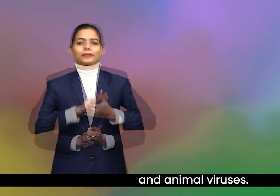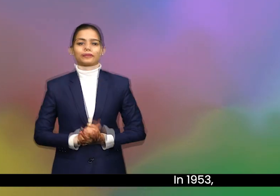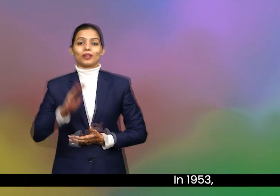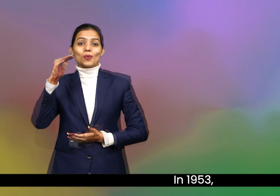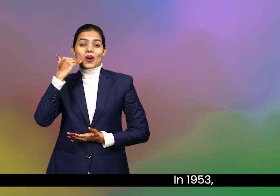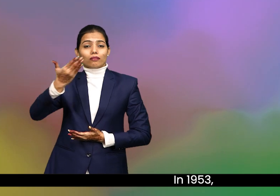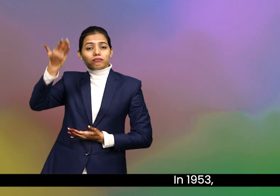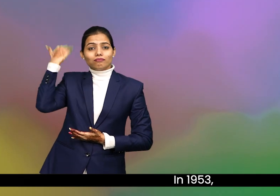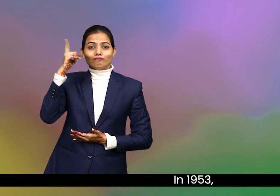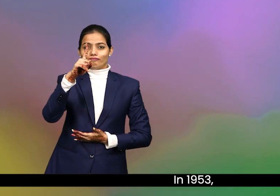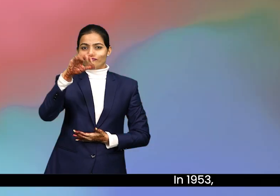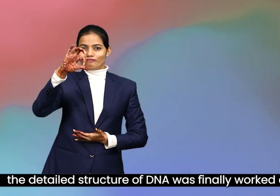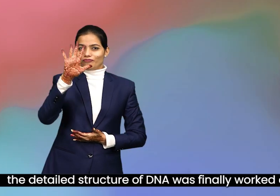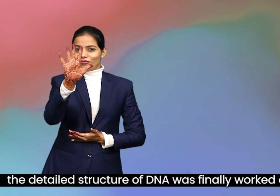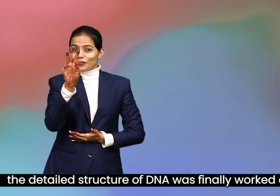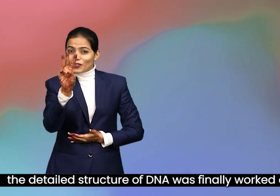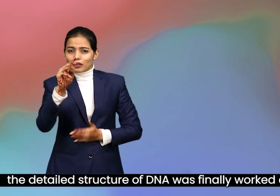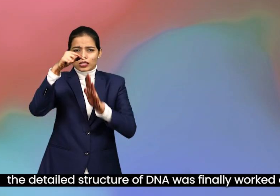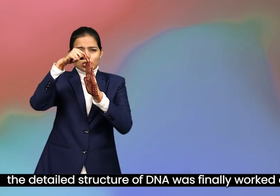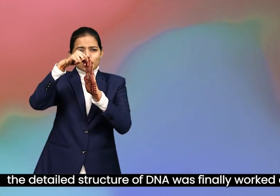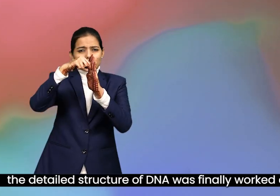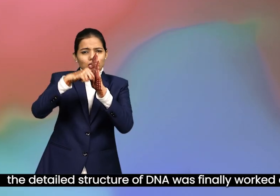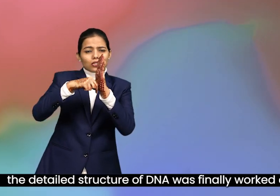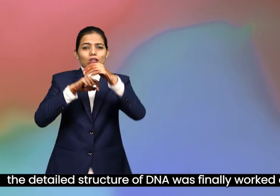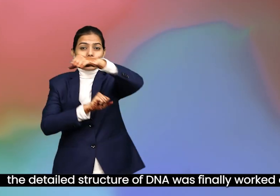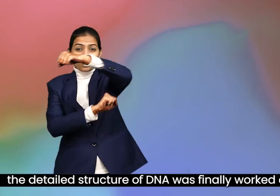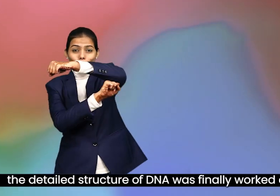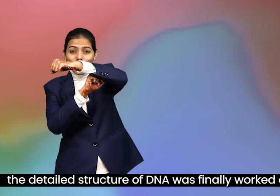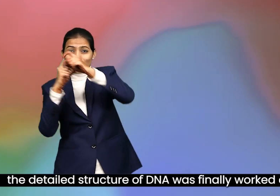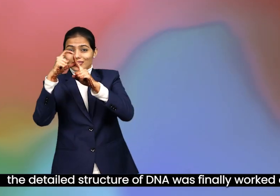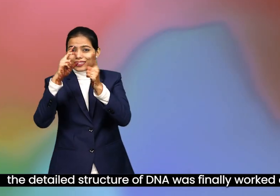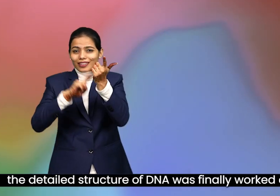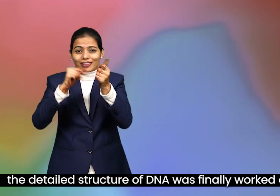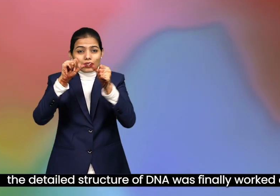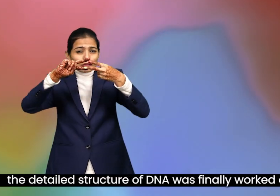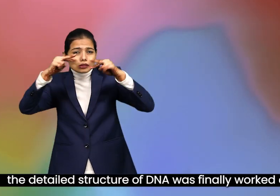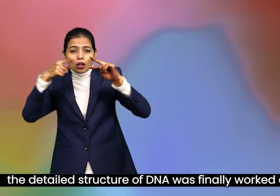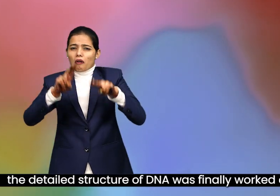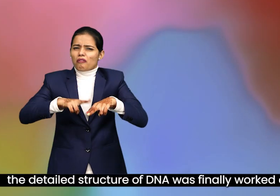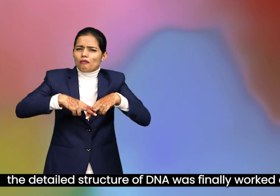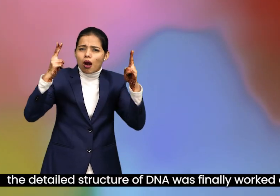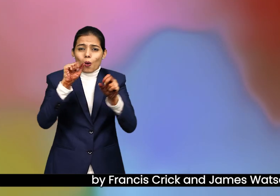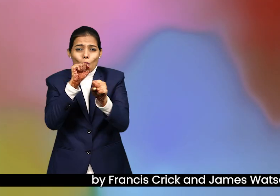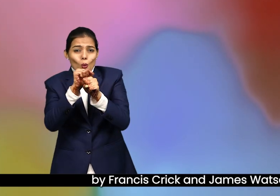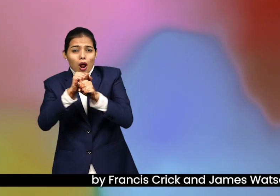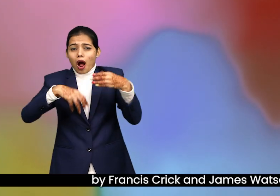In 1953, the 1953 detailed structure of ஆண்டில் DNA was டிஎன்ஏவின் finally விரிவான worked out கட்டமைப்பு at Cambridge இறுதியாக by கேம்பிரிட்ஜில்